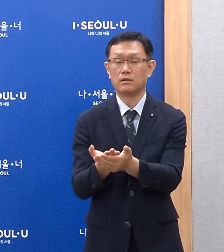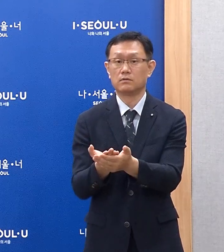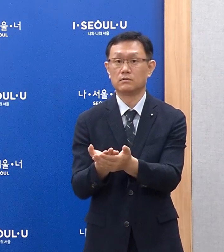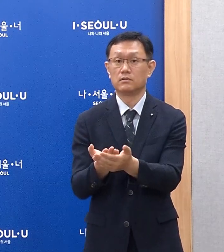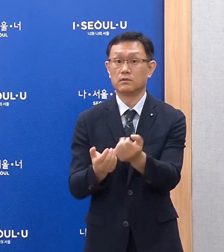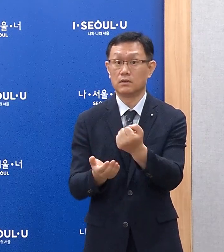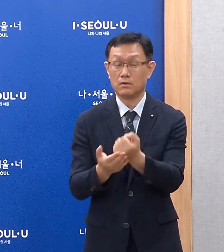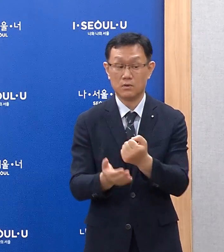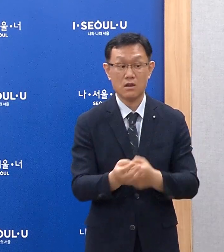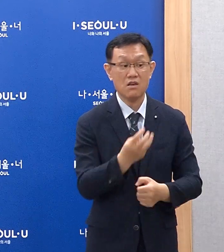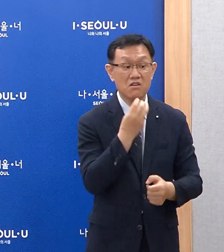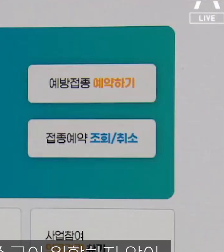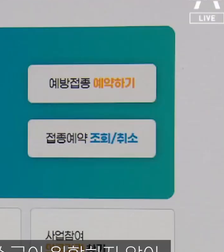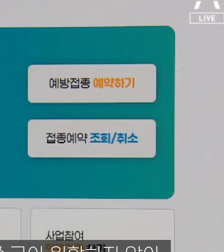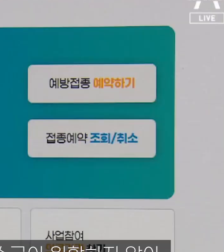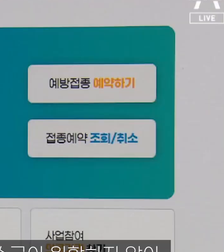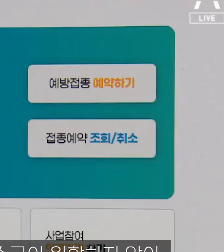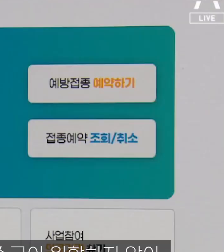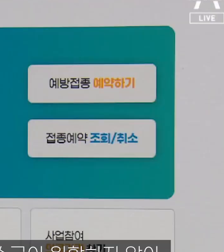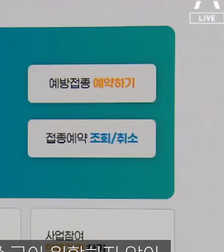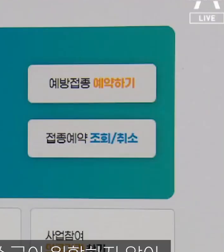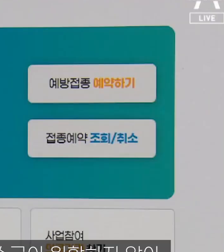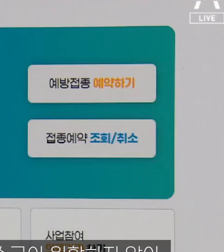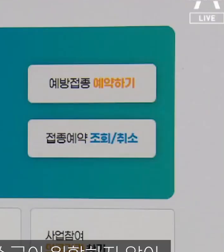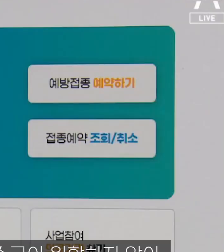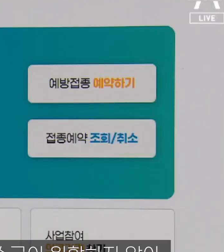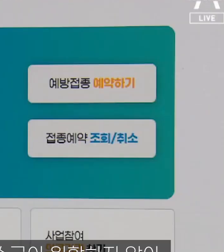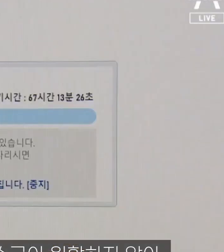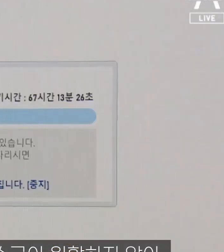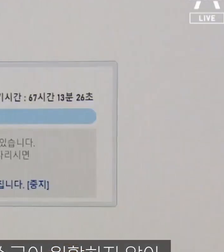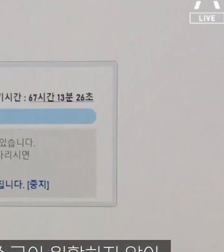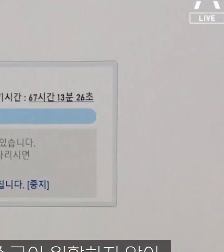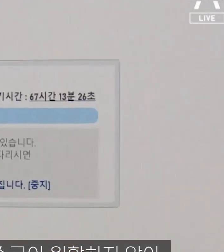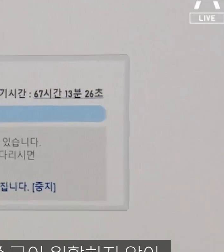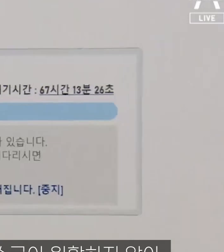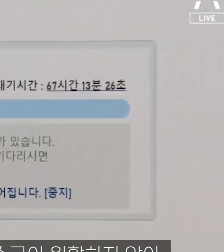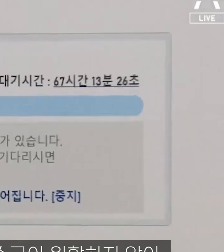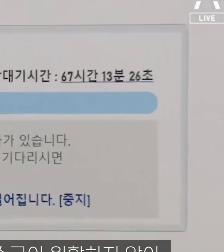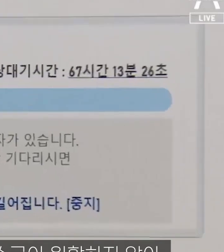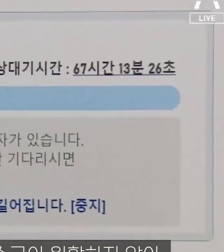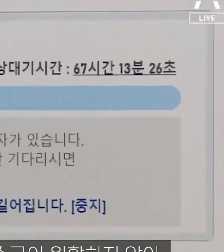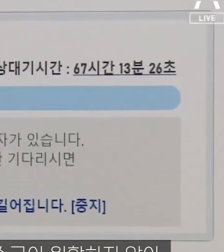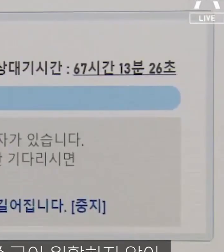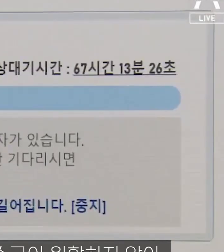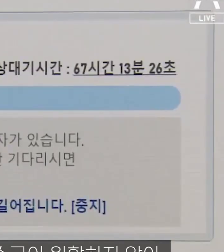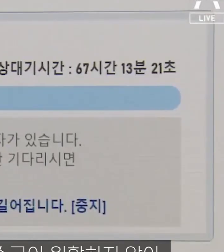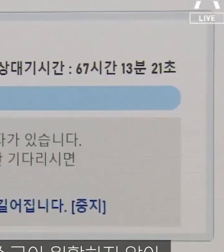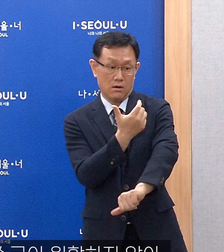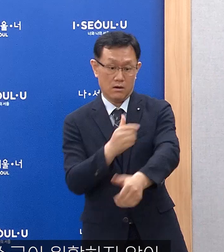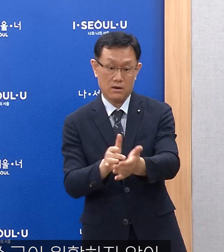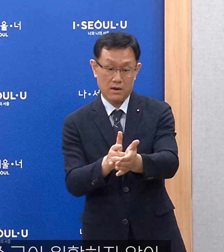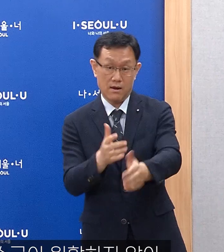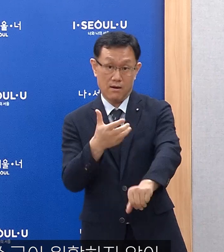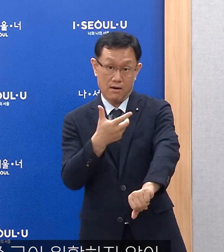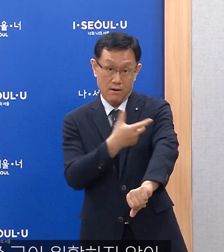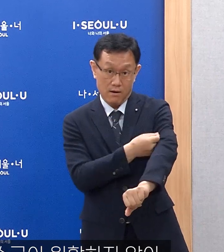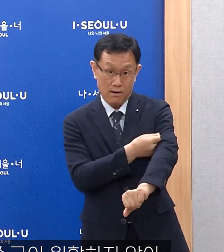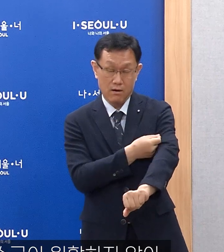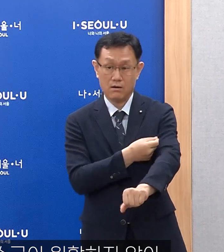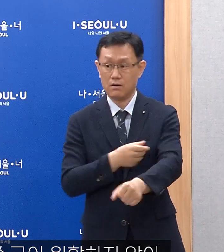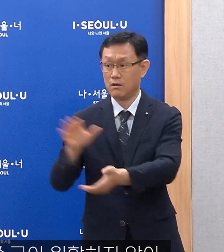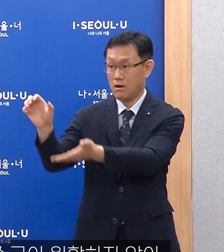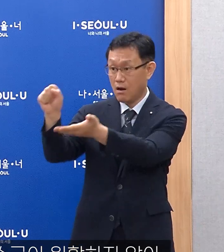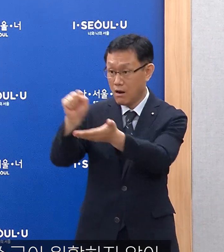대통령께 건의드렸습니다. 우리는 그동안 안타깝게도 백신 수급이 원활하지 않아 일률적